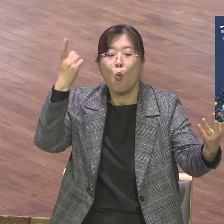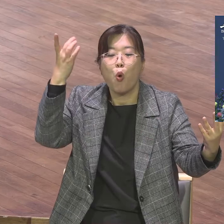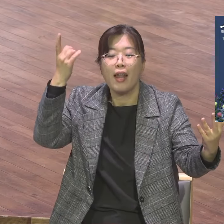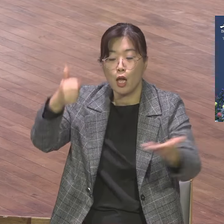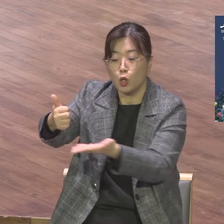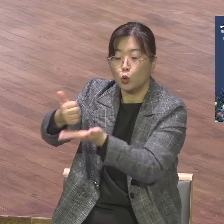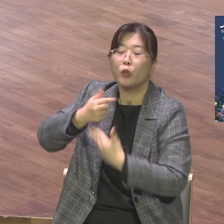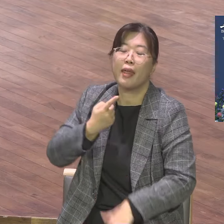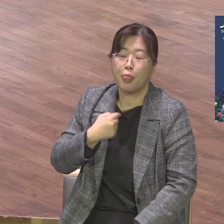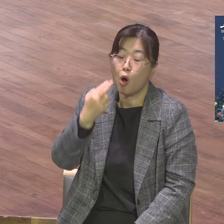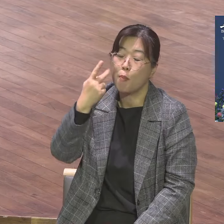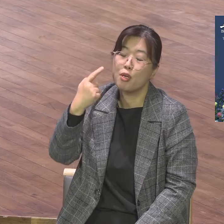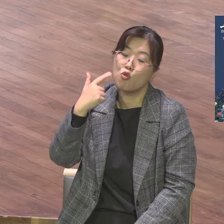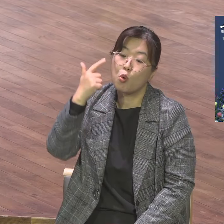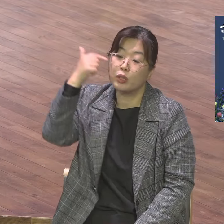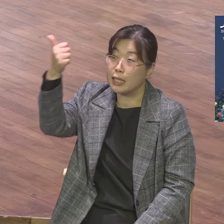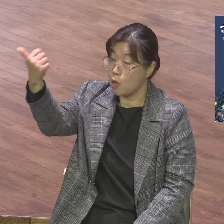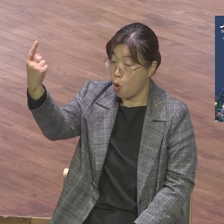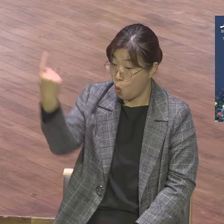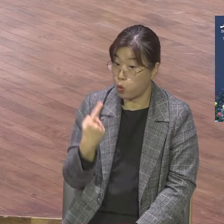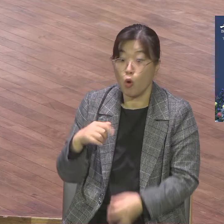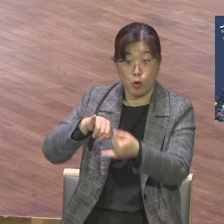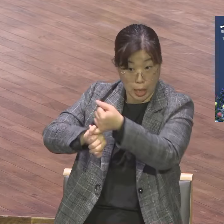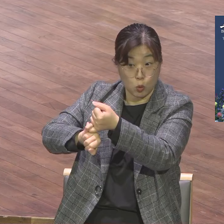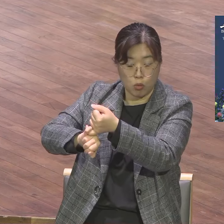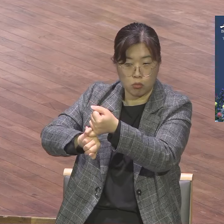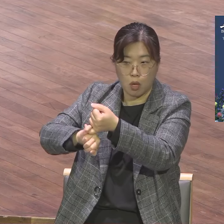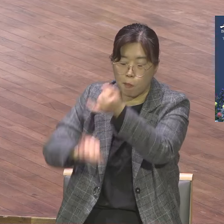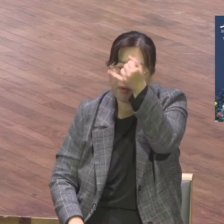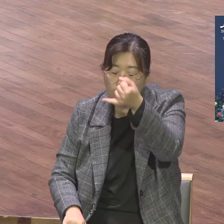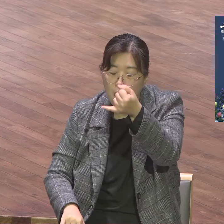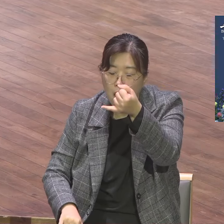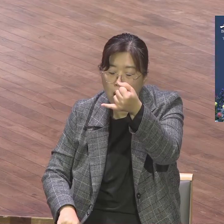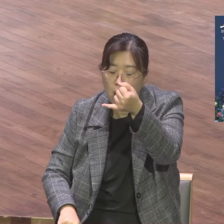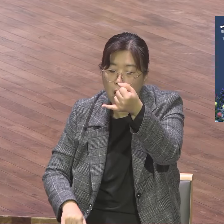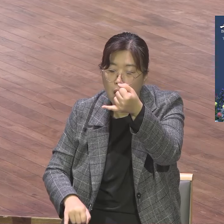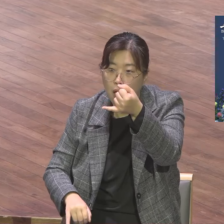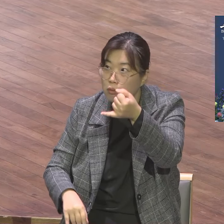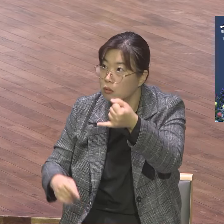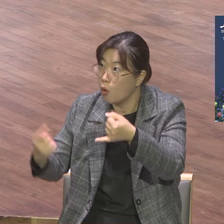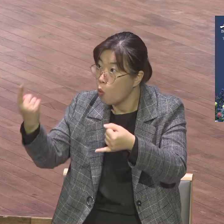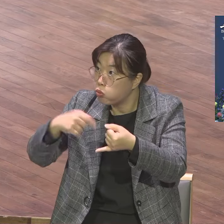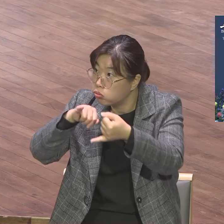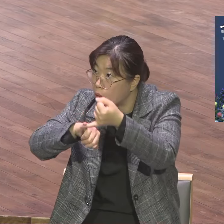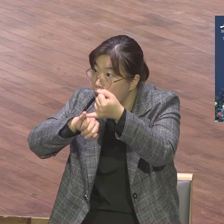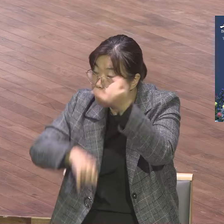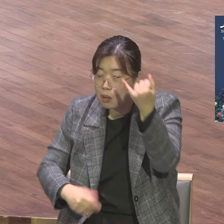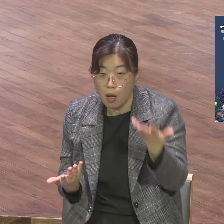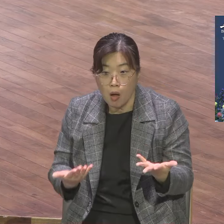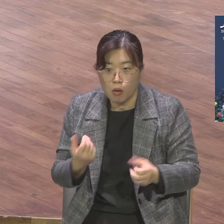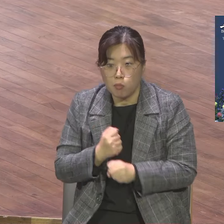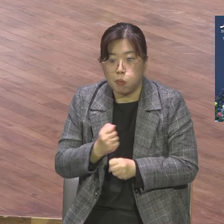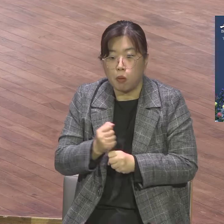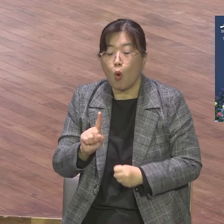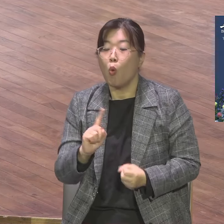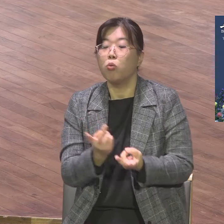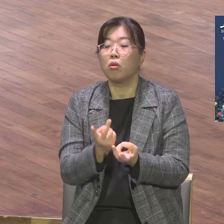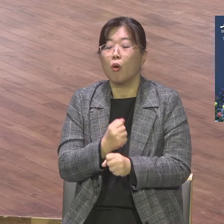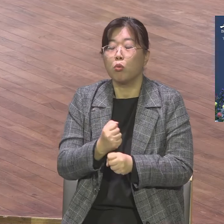그 목사님이 했는 그 하는 걸 사진을 내게 보냈더라고. 5만 명 앞에서 막 원색적 복음을 확 증거하는